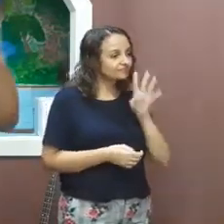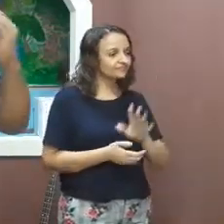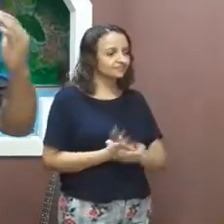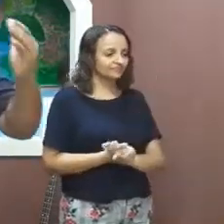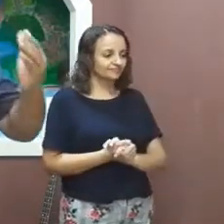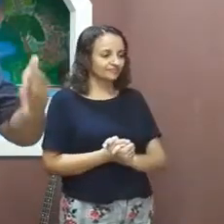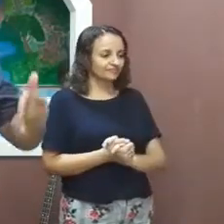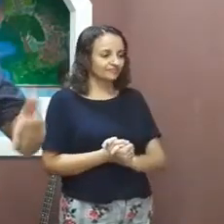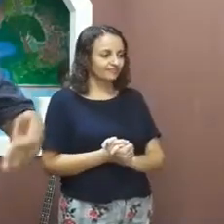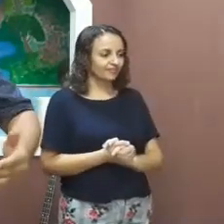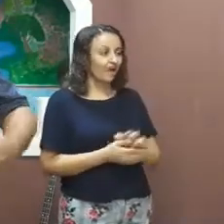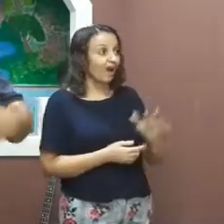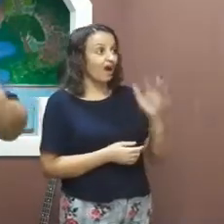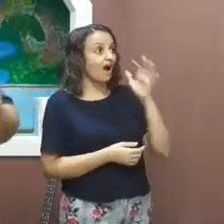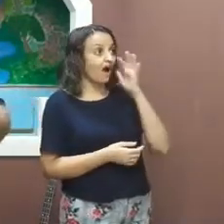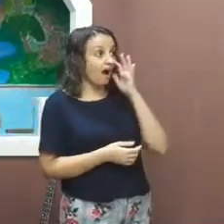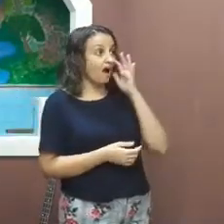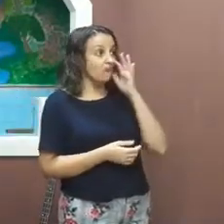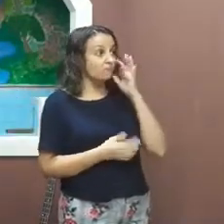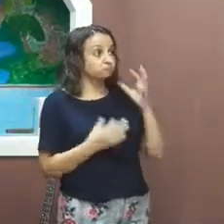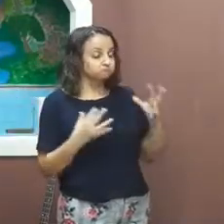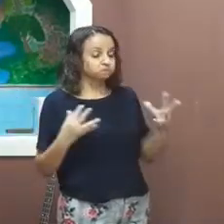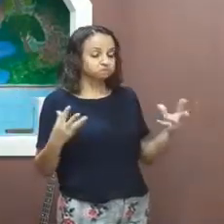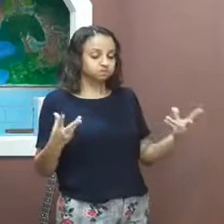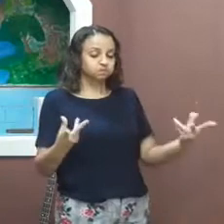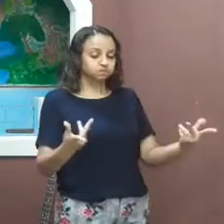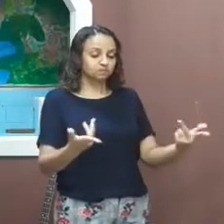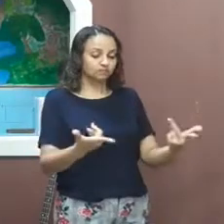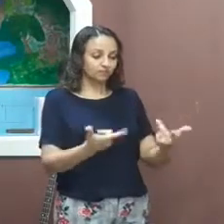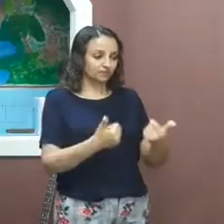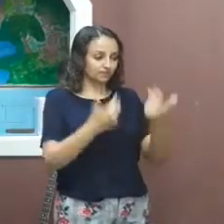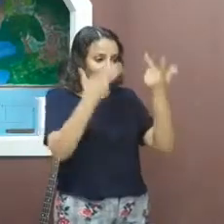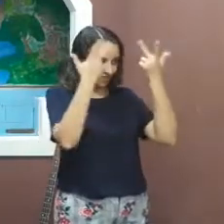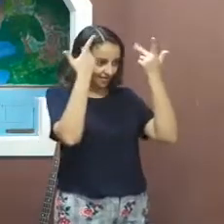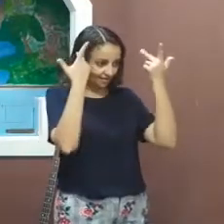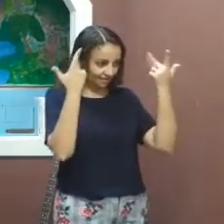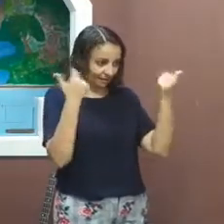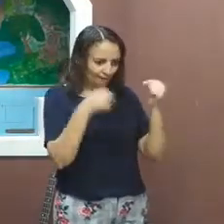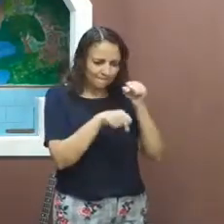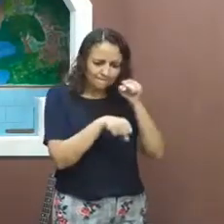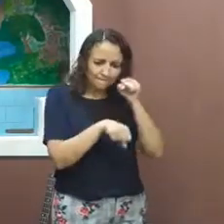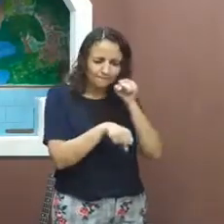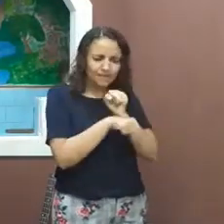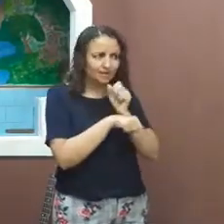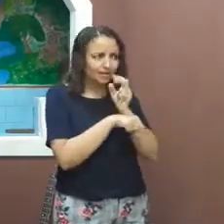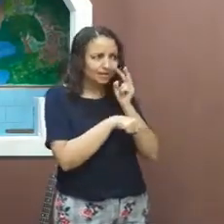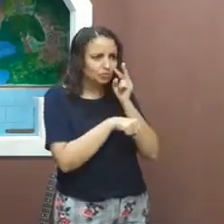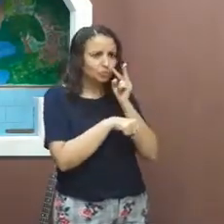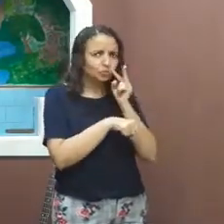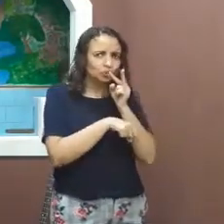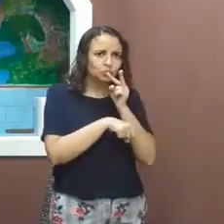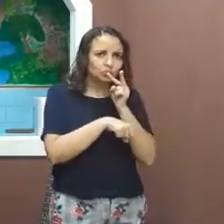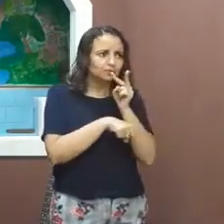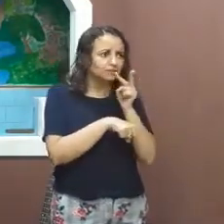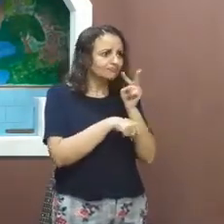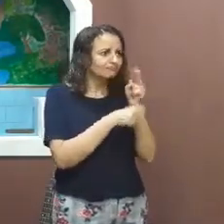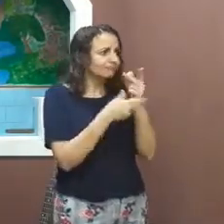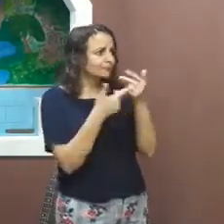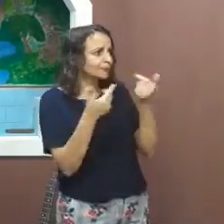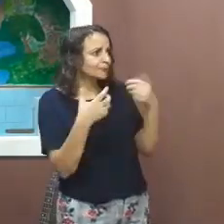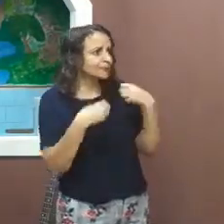Vai contemplar a natureza. E para de olhar tantas